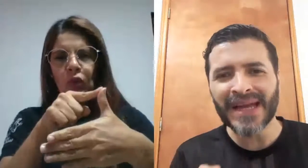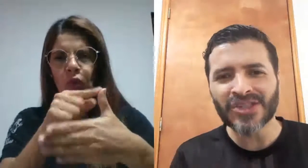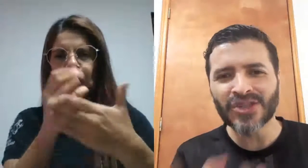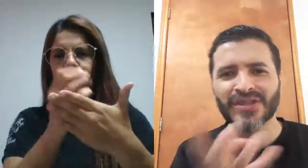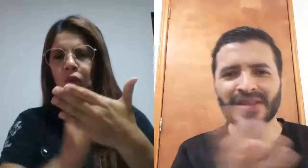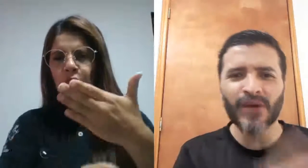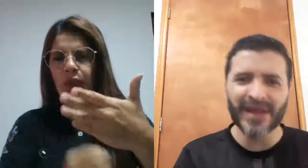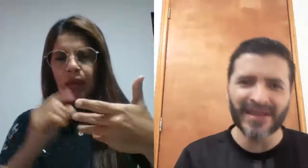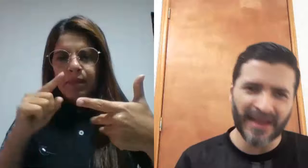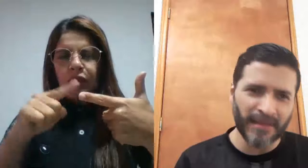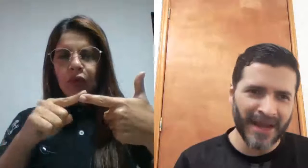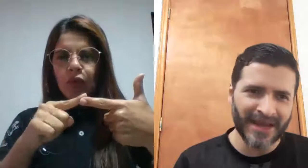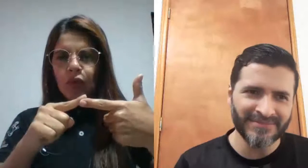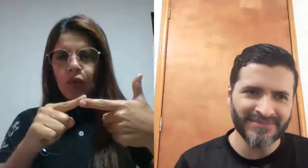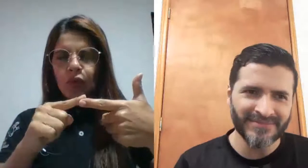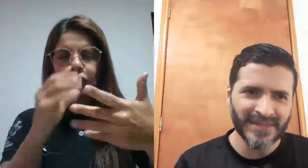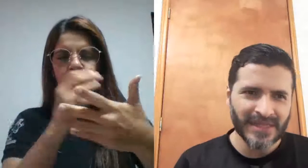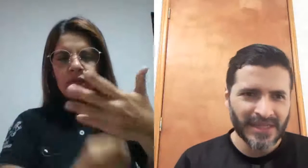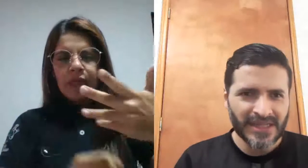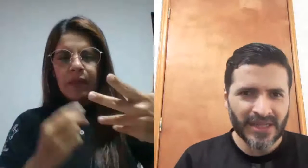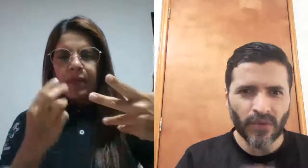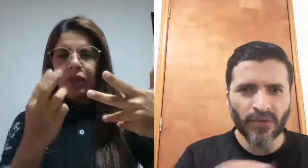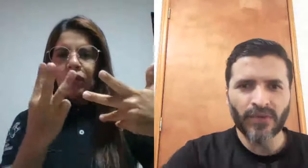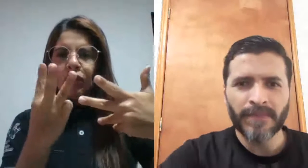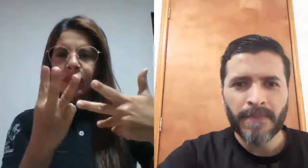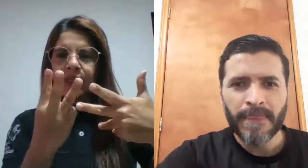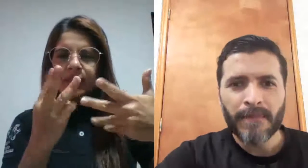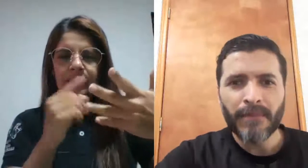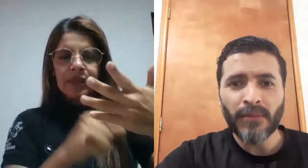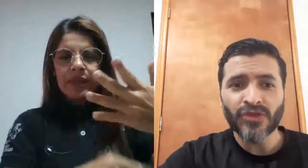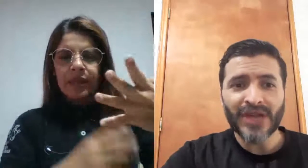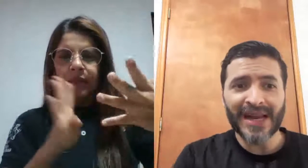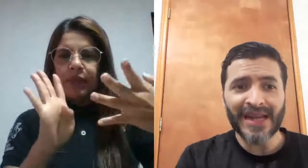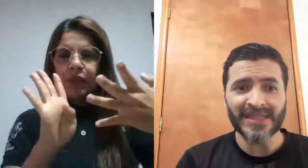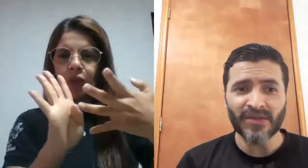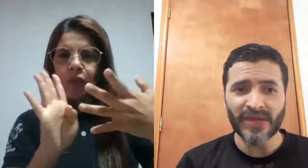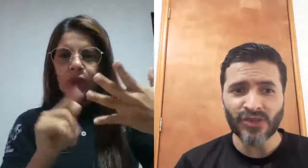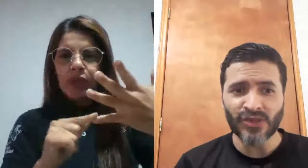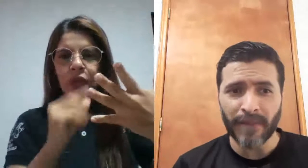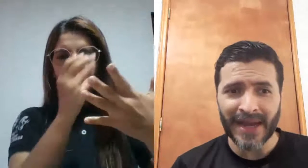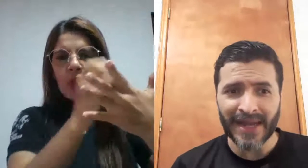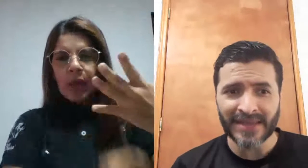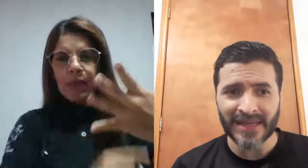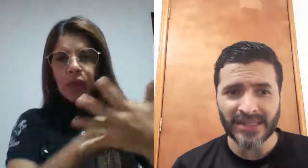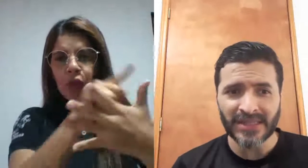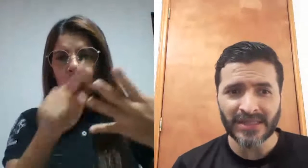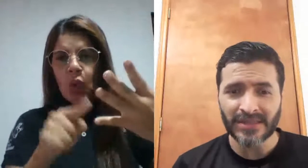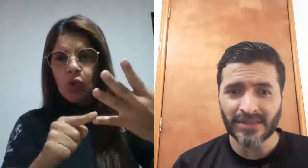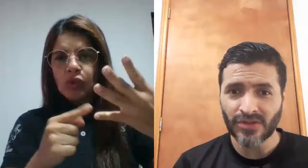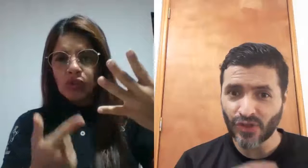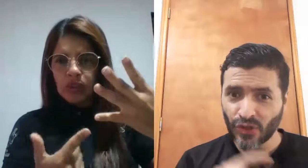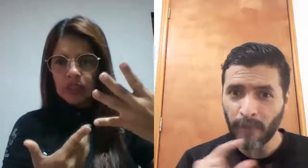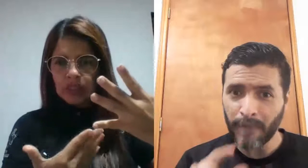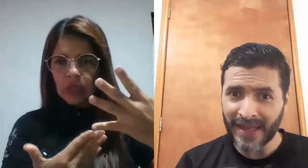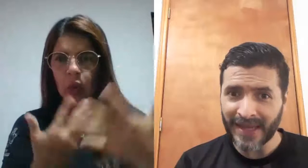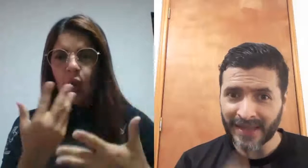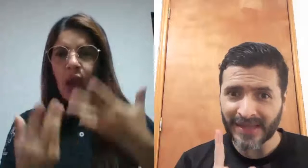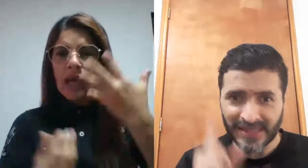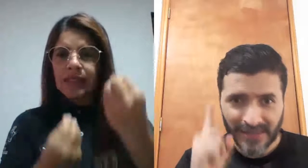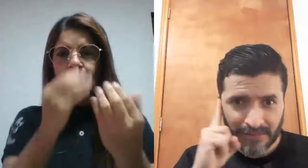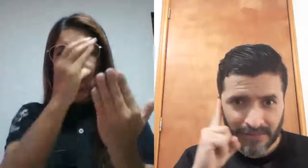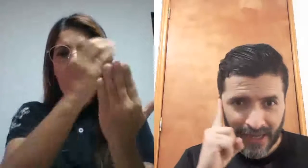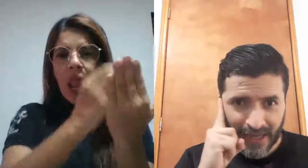una explicación del origen del mal. Segundo, vamos a realizar una sopa